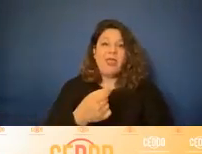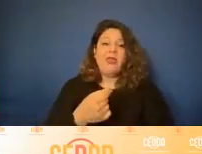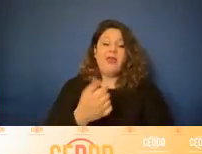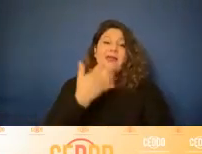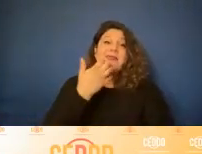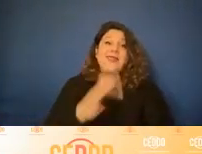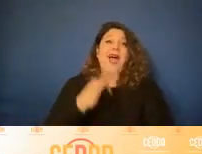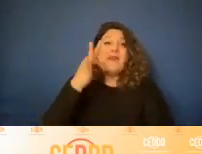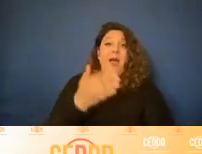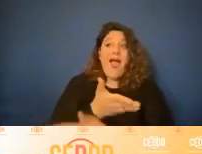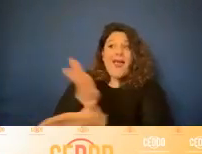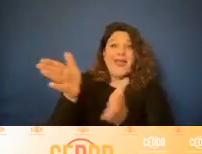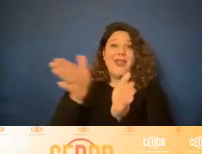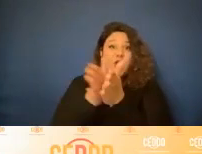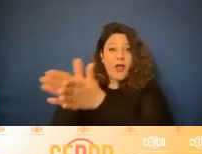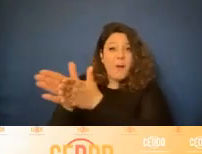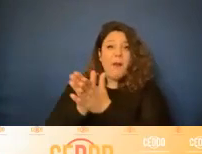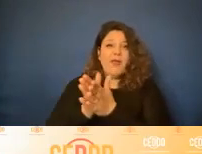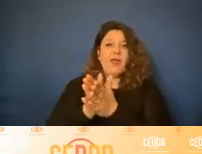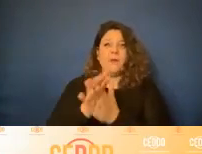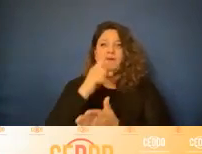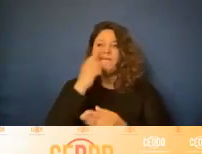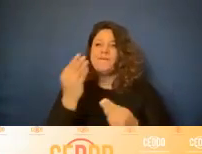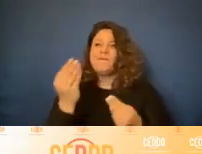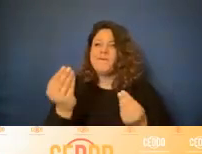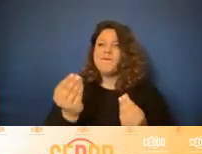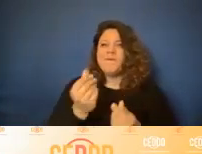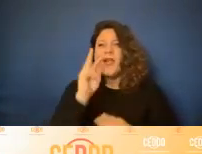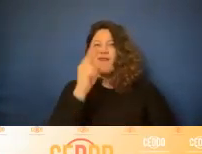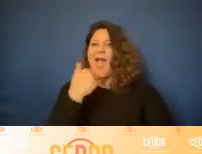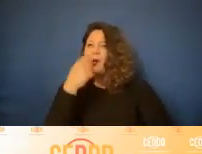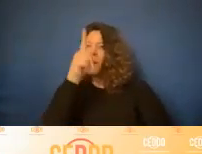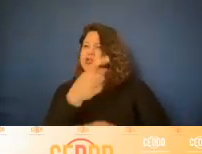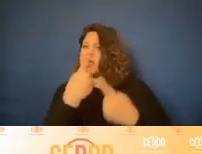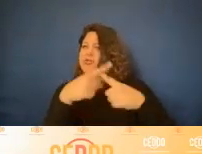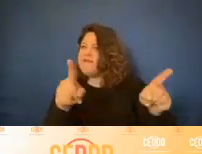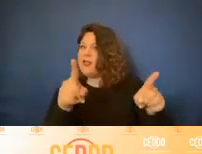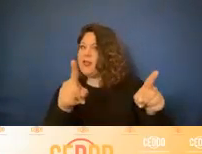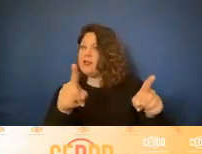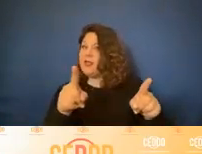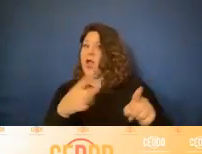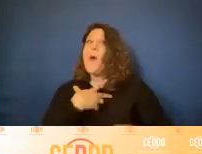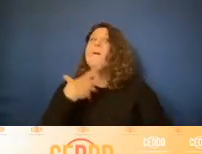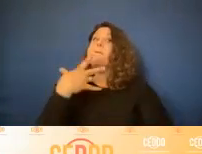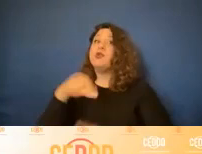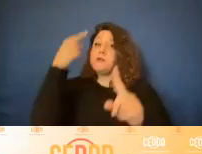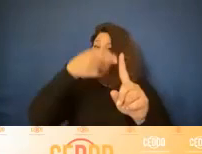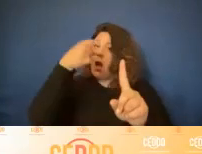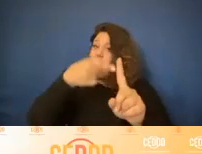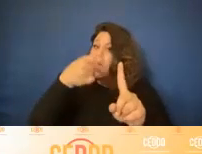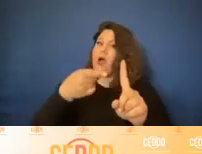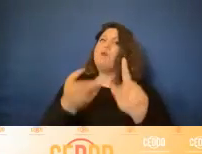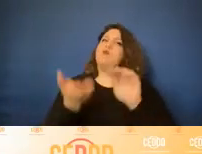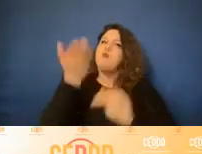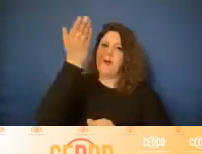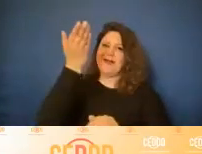de compañeros perciben a alguien como diferente, la posibilidad de acoso es mucho más alta, con lo cual